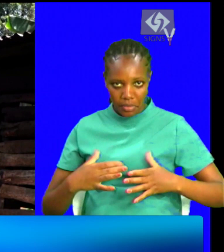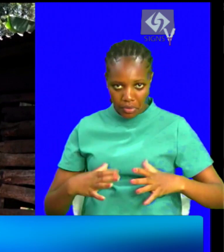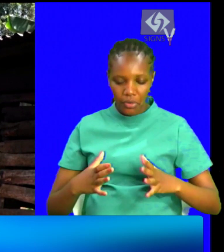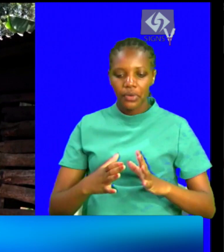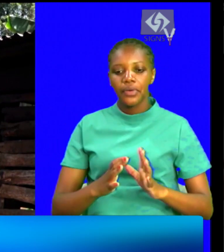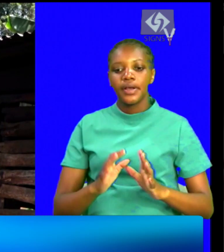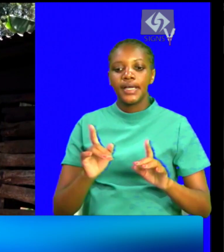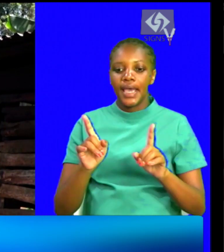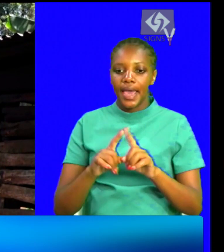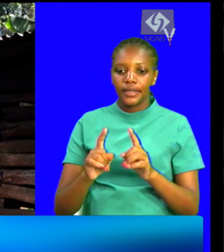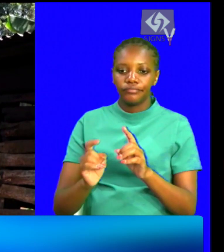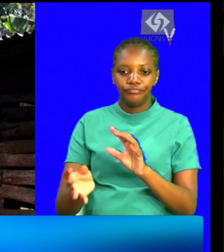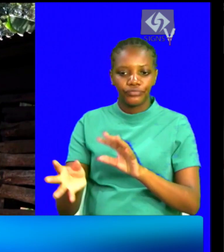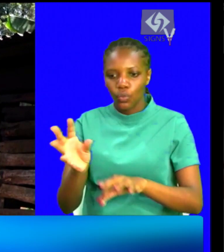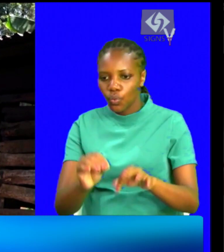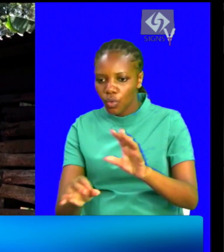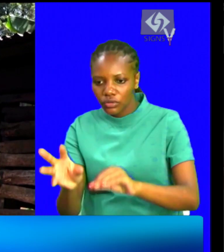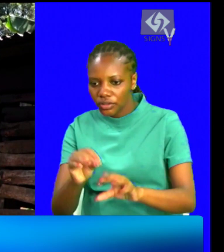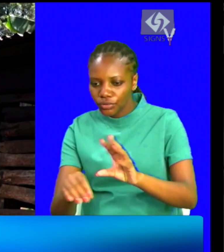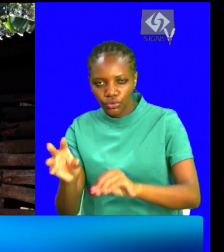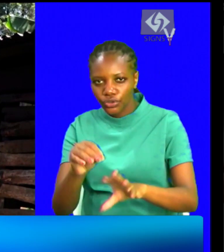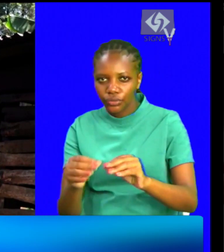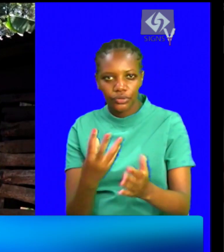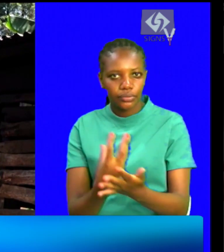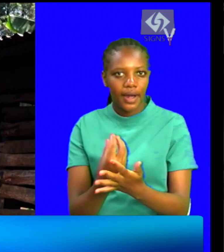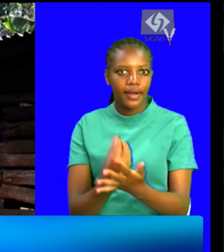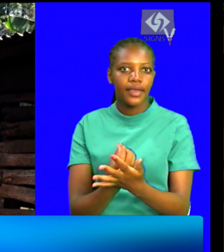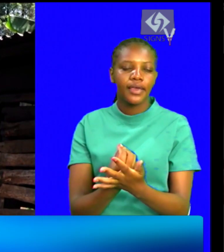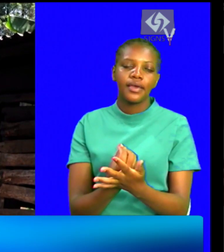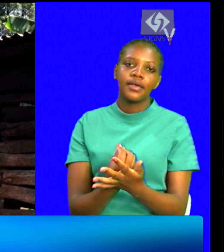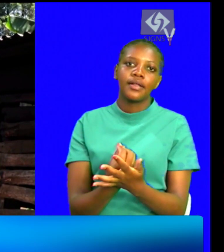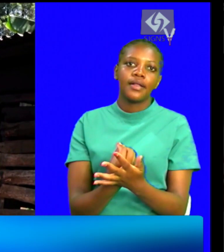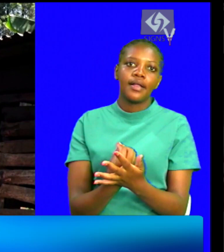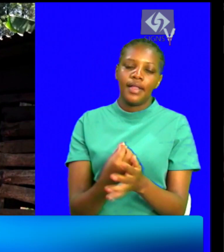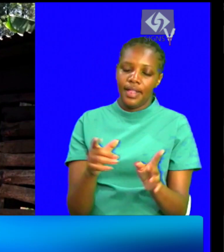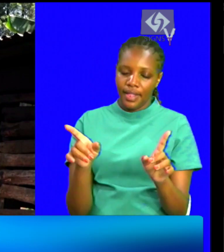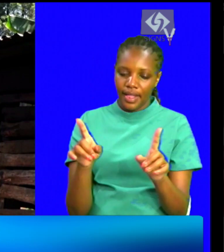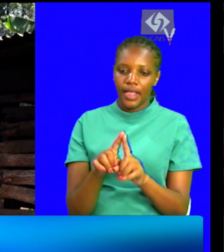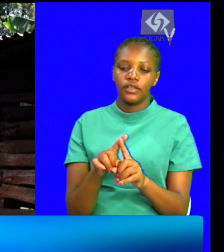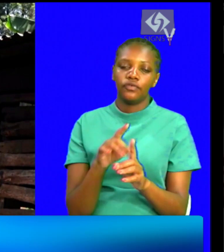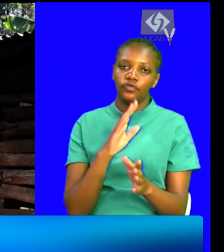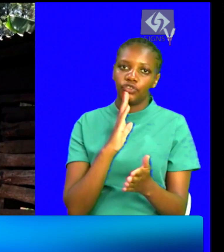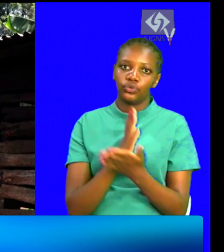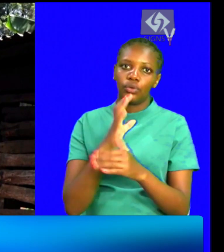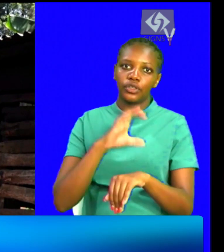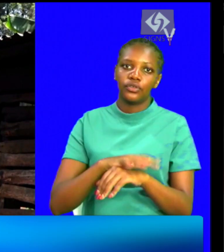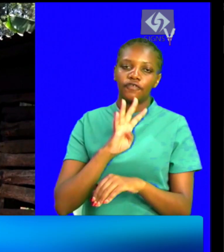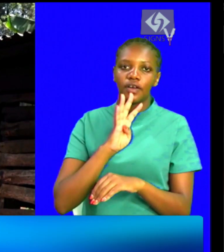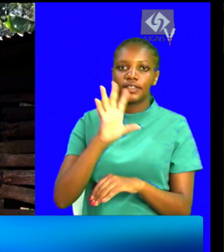wangu wa bodaboda, na pia ile pesa tuliweza kujumuisha pamoja ikaweza